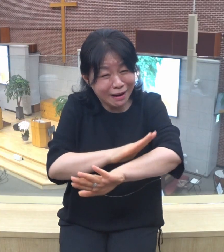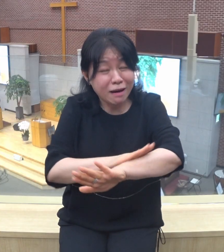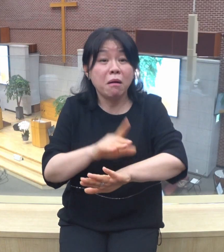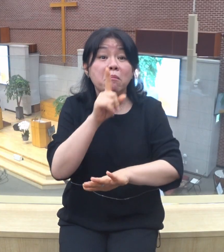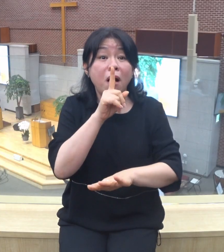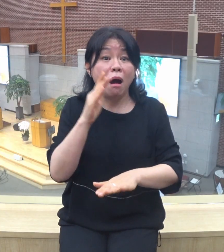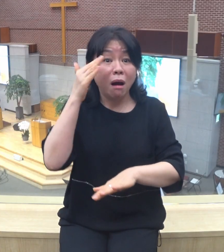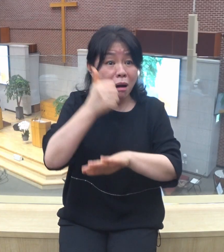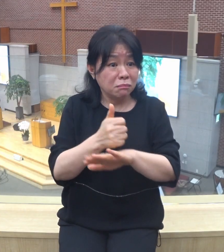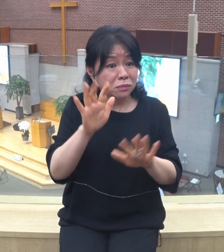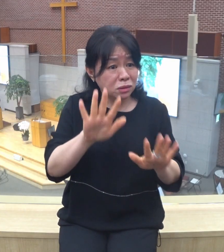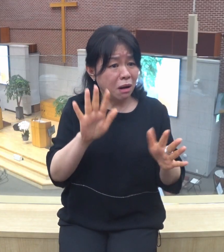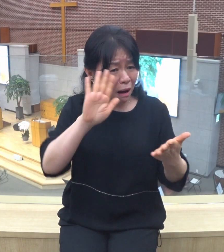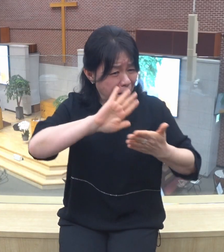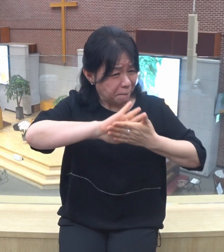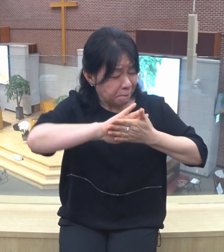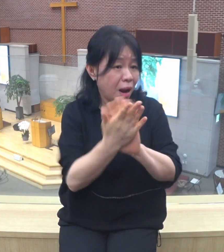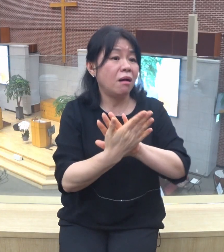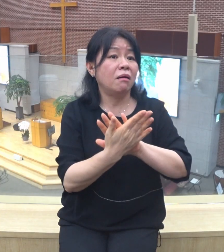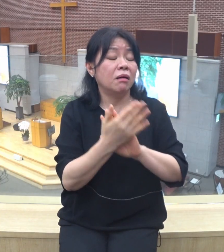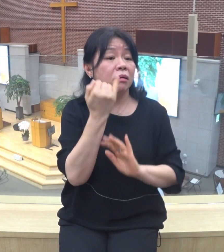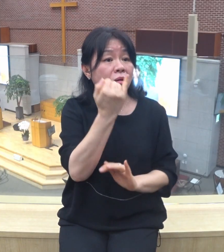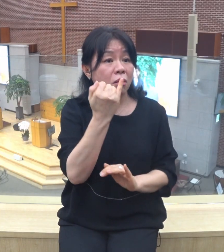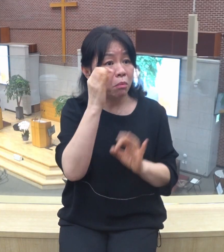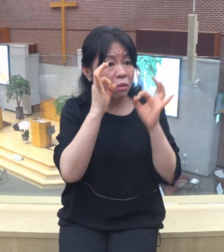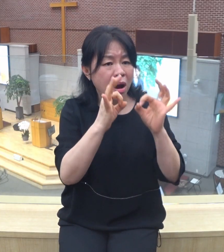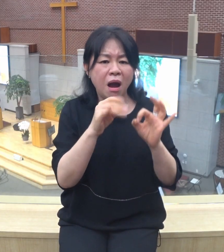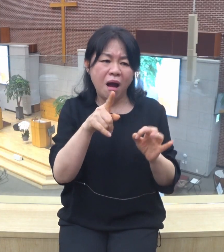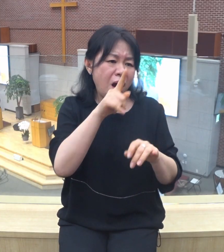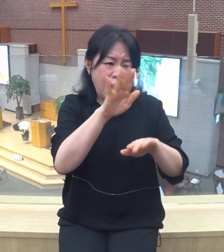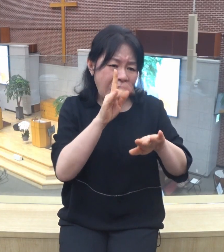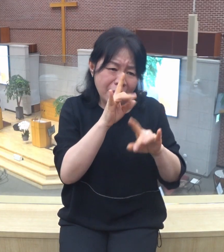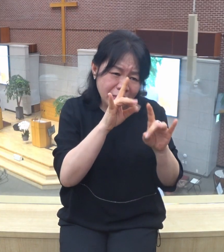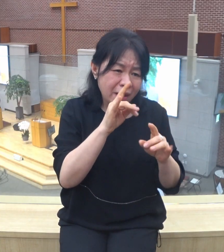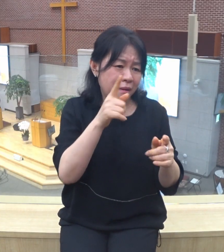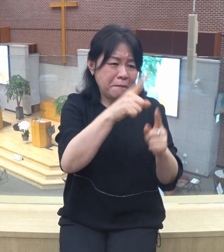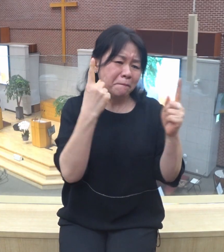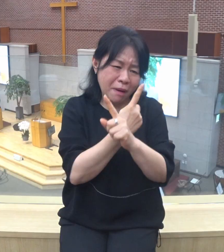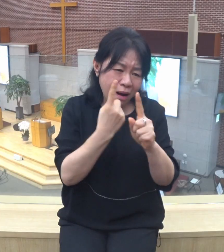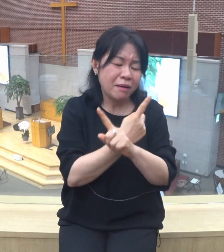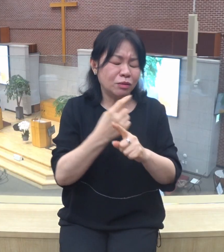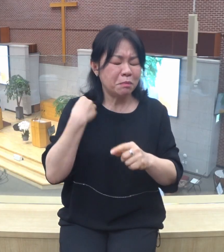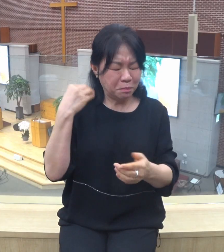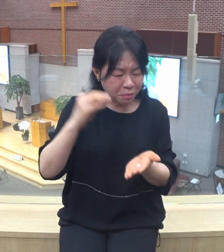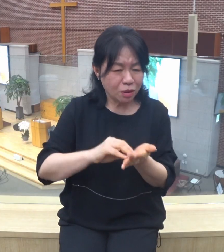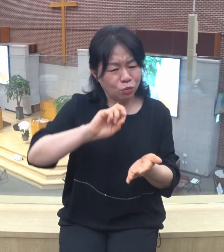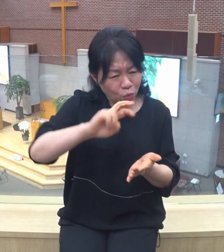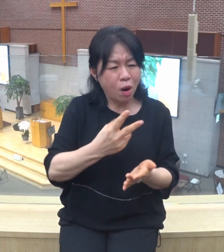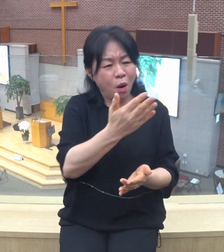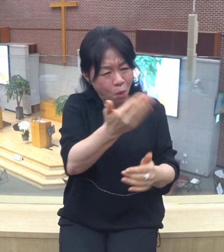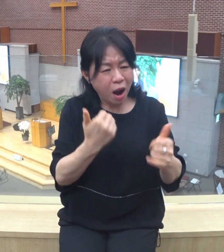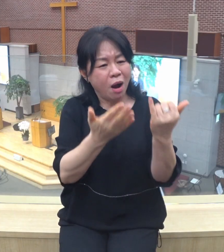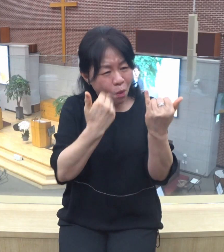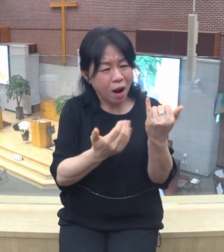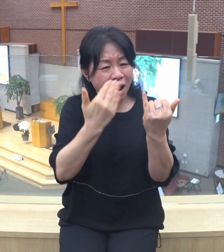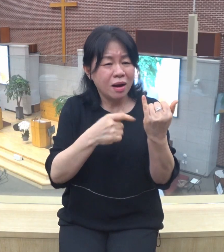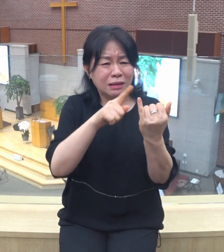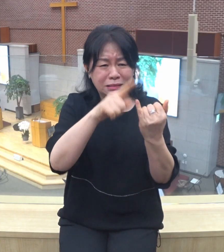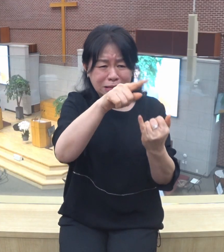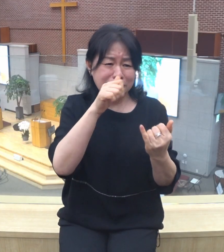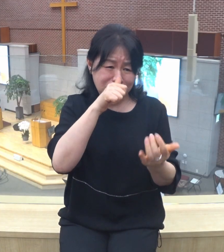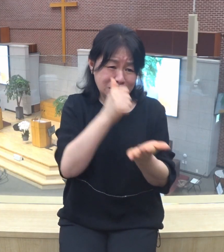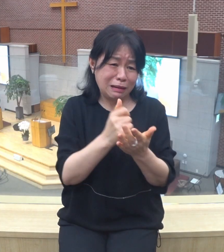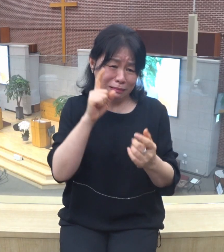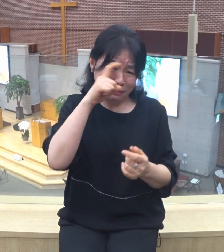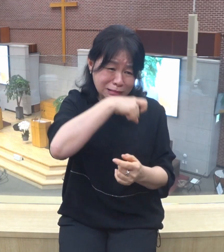있나. 그렇게 살면 안 된다고 하나님의 도우심과 약속이 있으니 마음을 돌이키라고 그 길은 파멸에 이르는